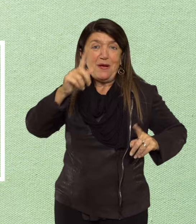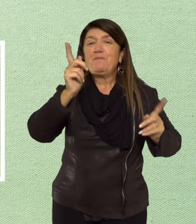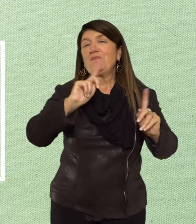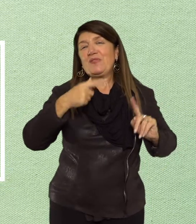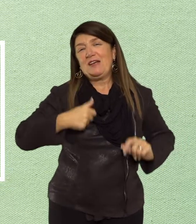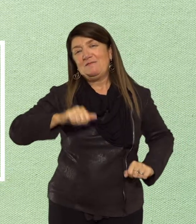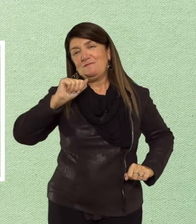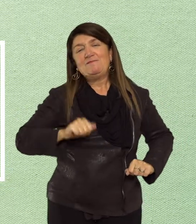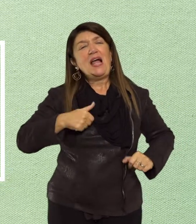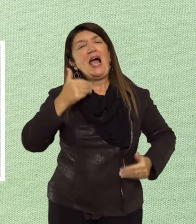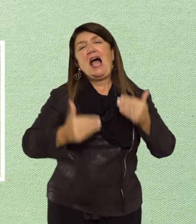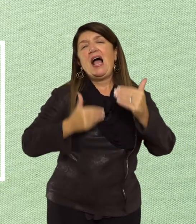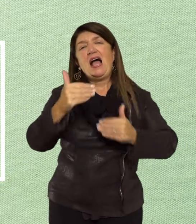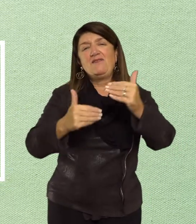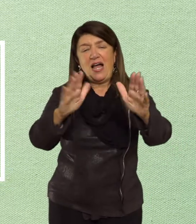ci eravamo sentiti